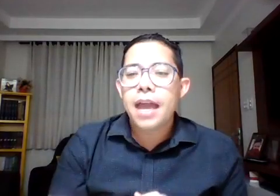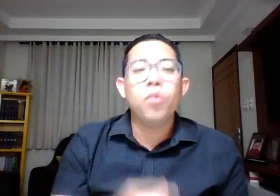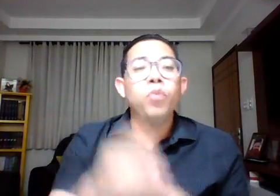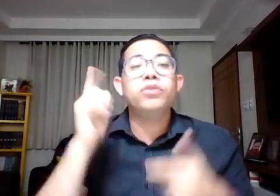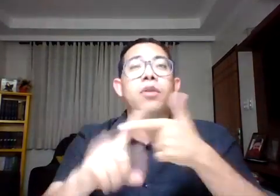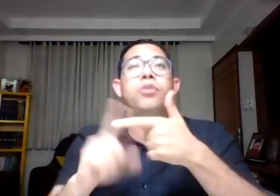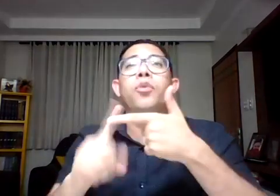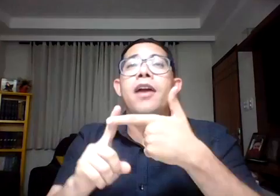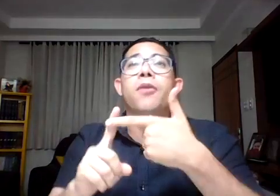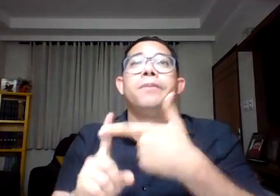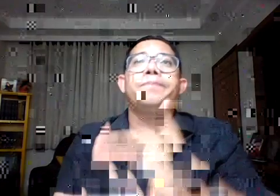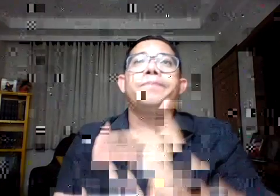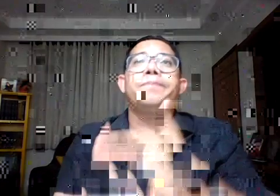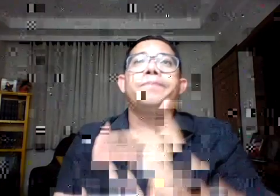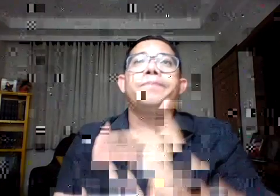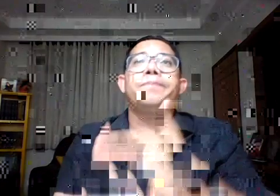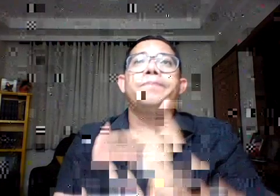Um segundo erro